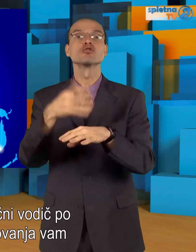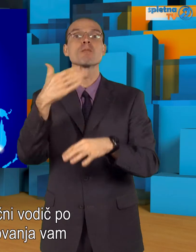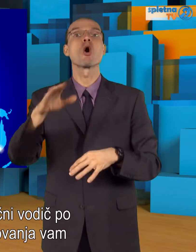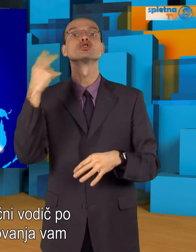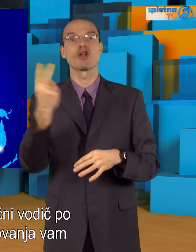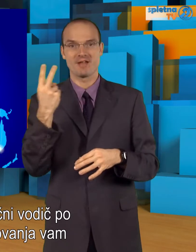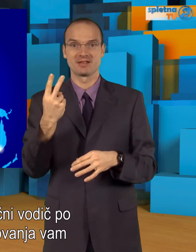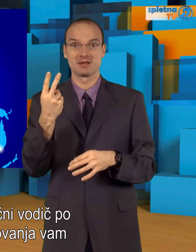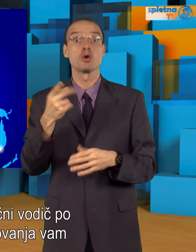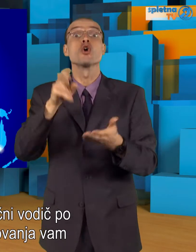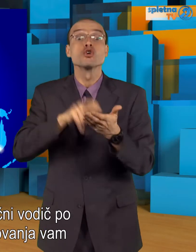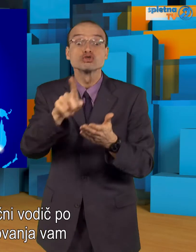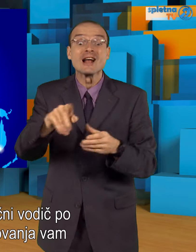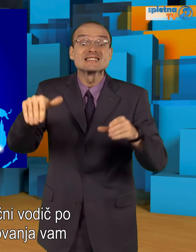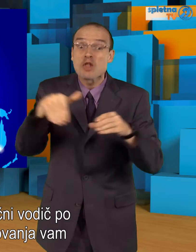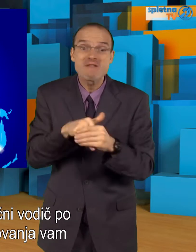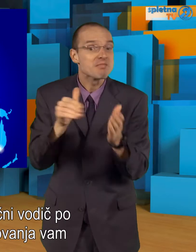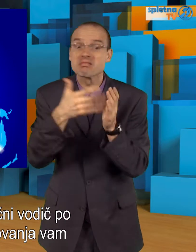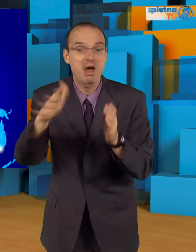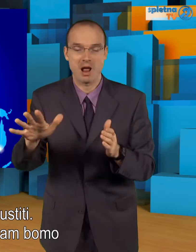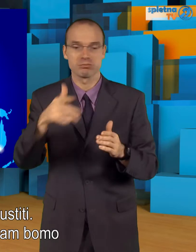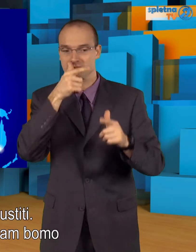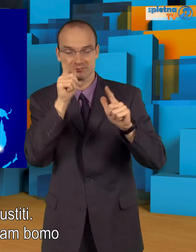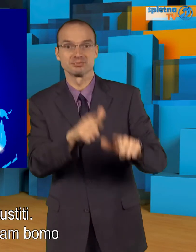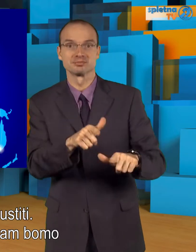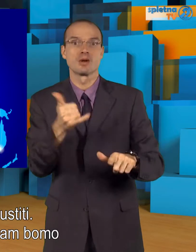še stanovanja vam ne bo treba zapustiti.